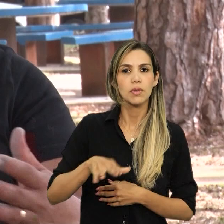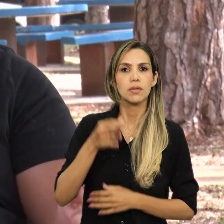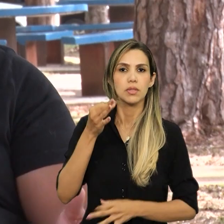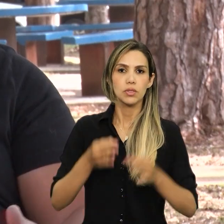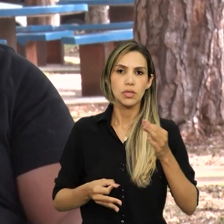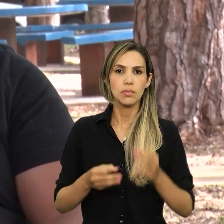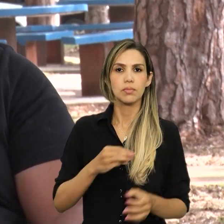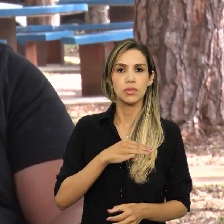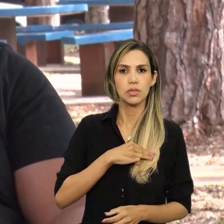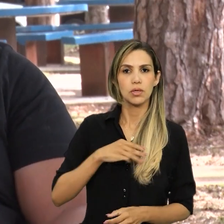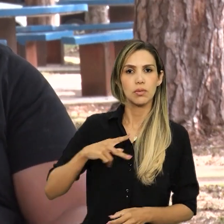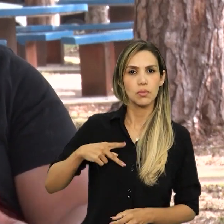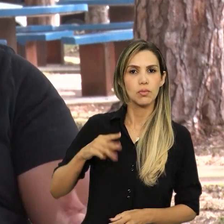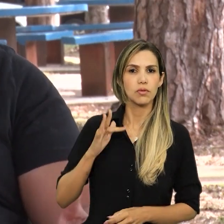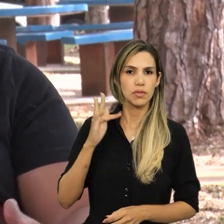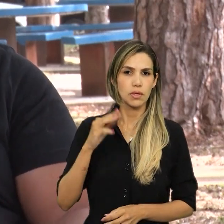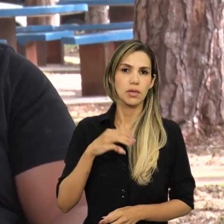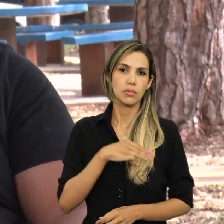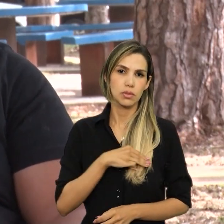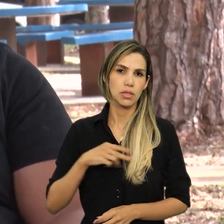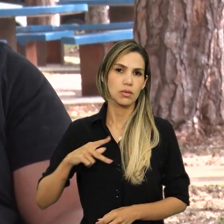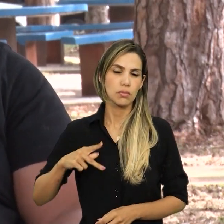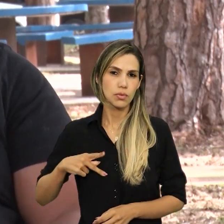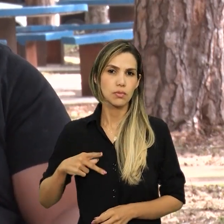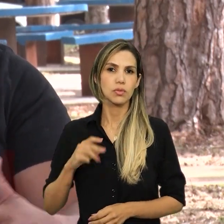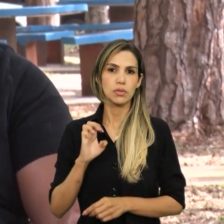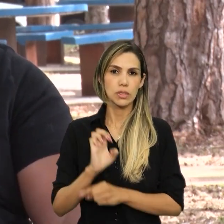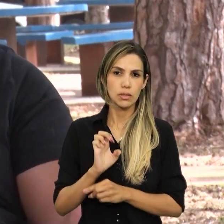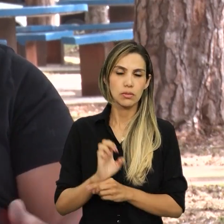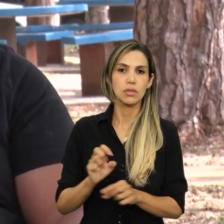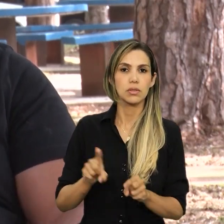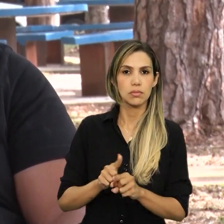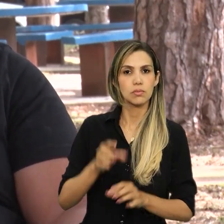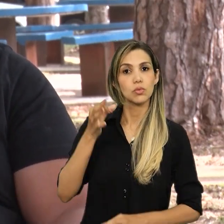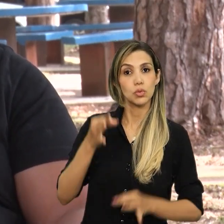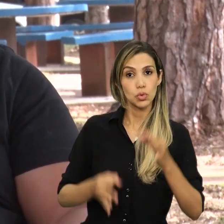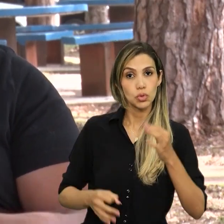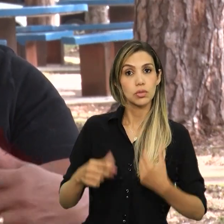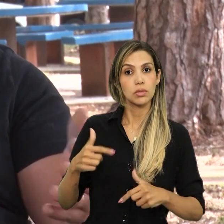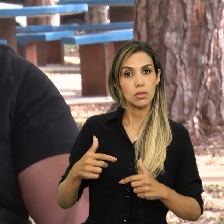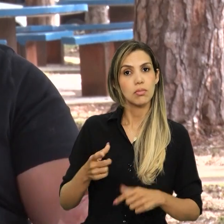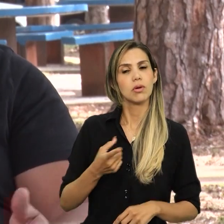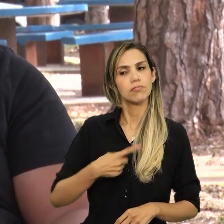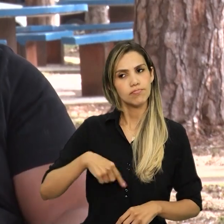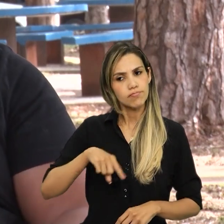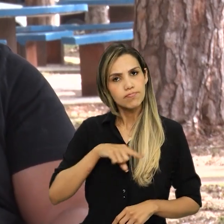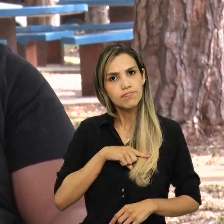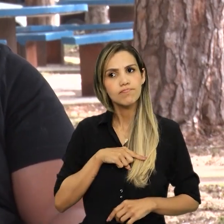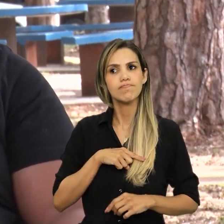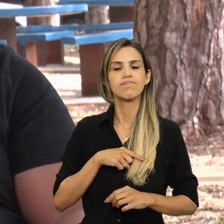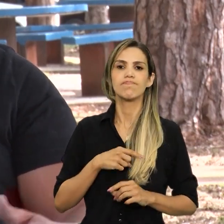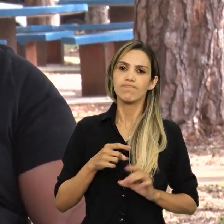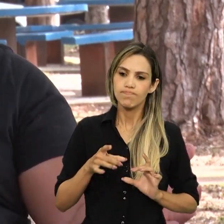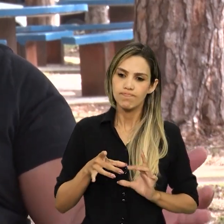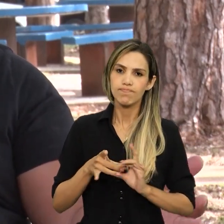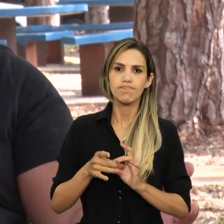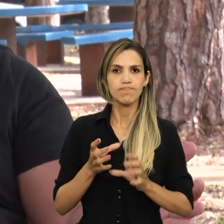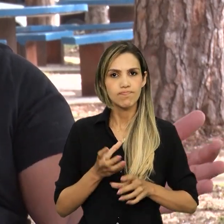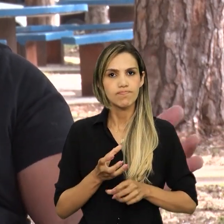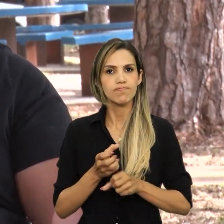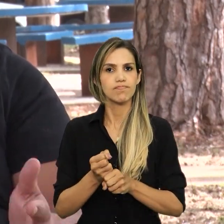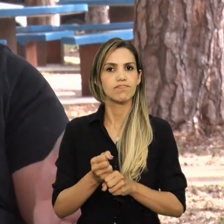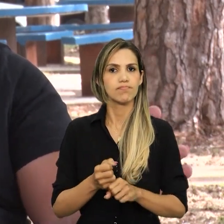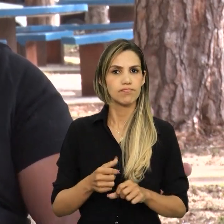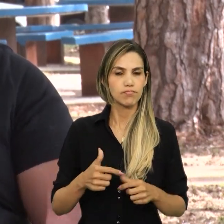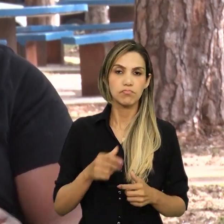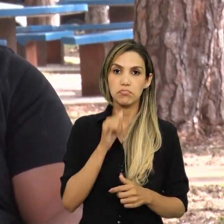Ministério Público Federal, Ministério Público Estadual, Justiça do Trabalho. A gente sempre procura essas pessoas.